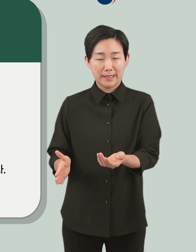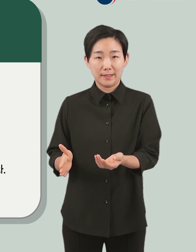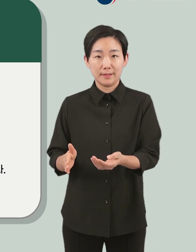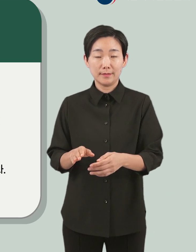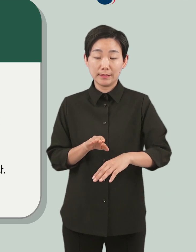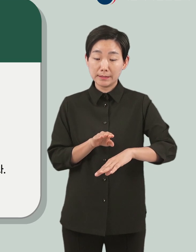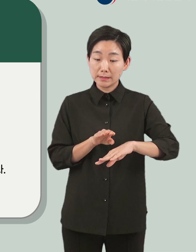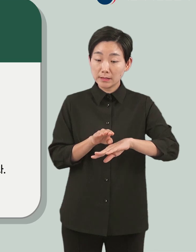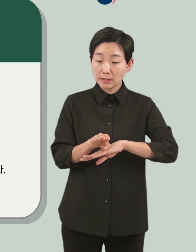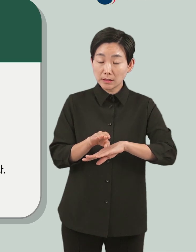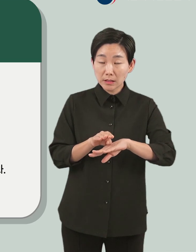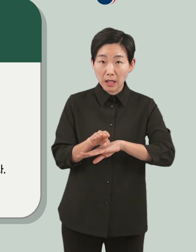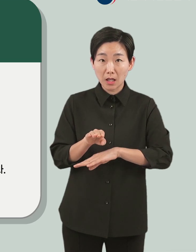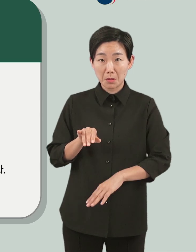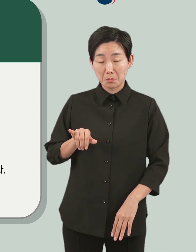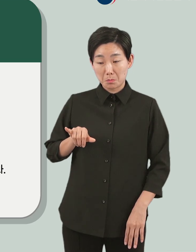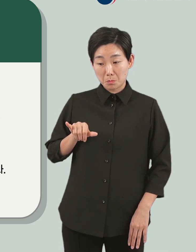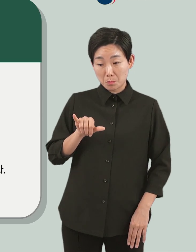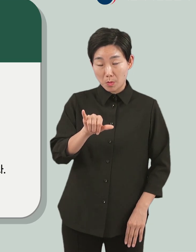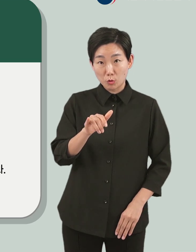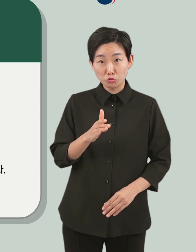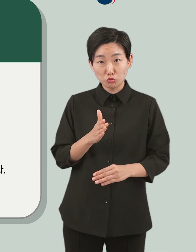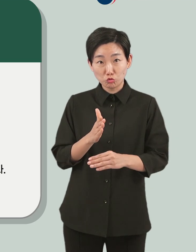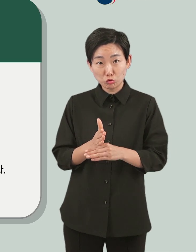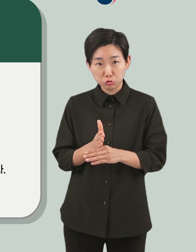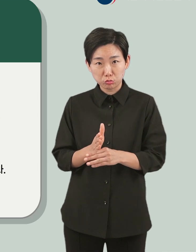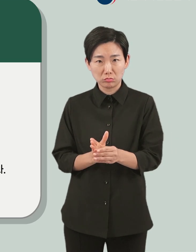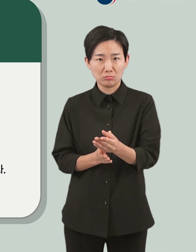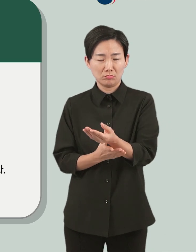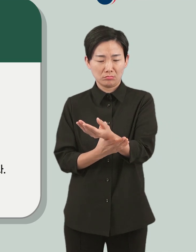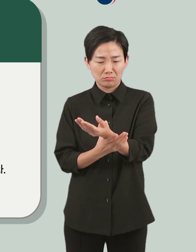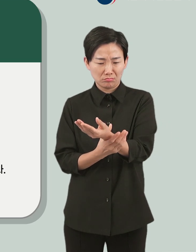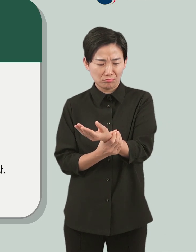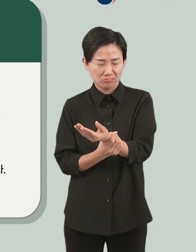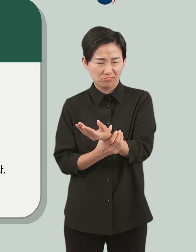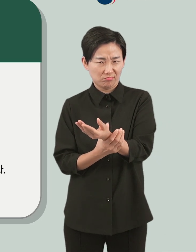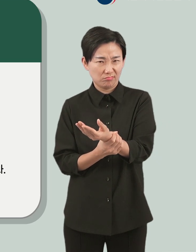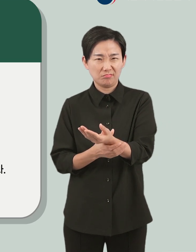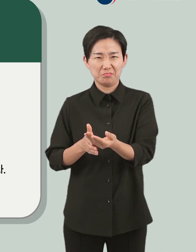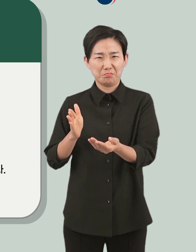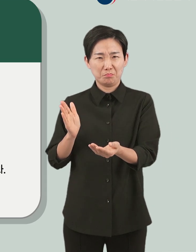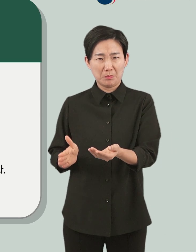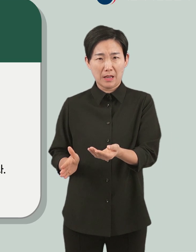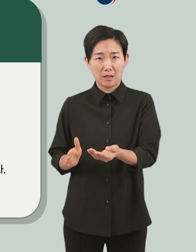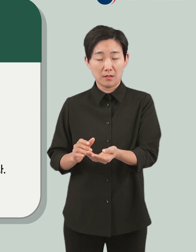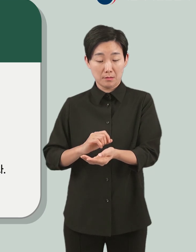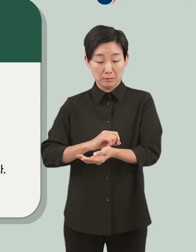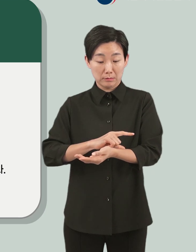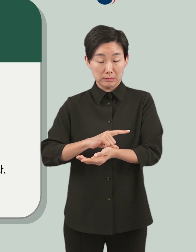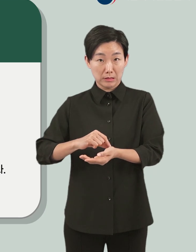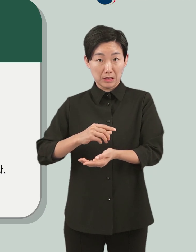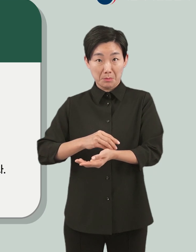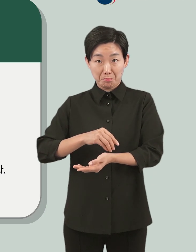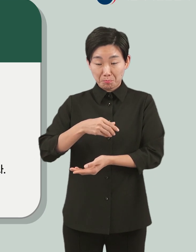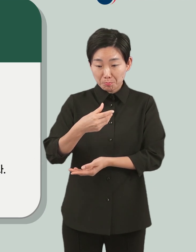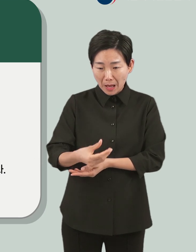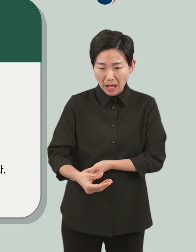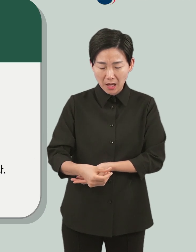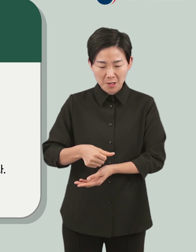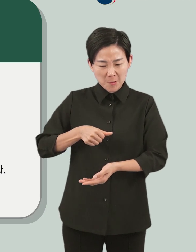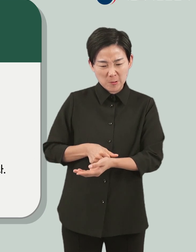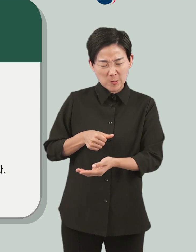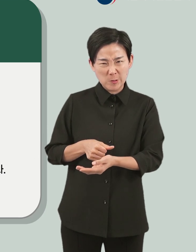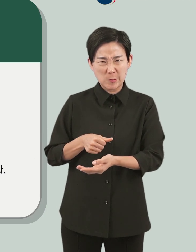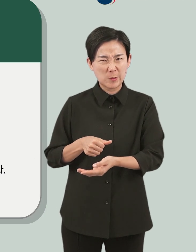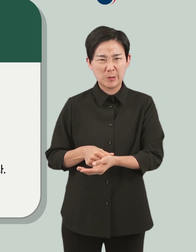비행기 같은 이동수단에서는 사용하지 않습니다. 혈압계를 떨어뜨리거나 충격을 주지 않습니다. 측정